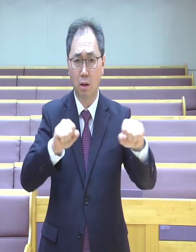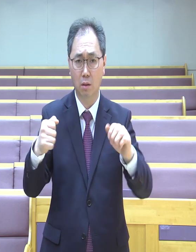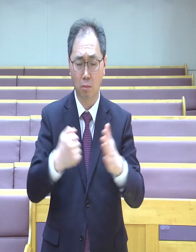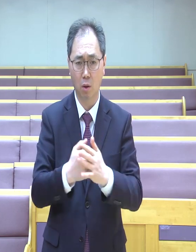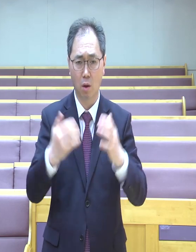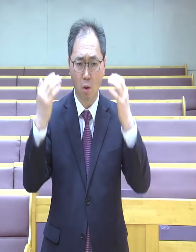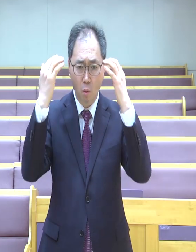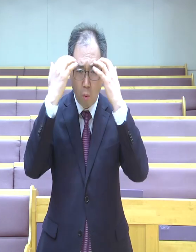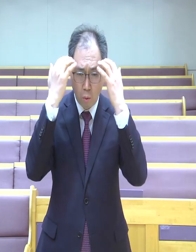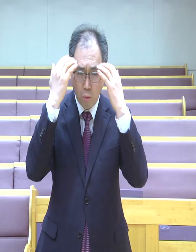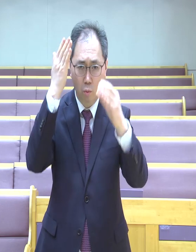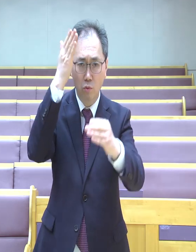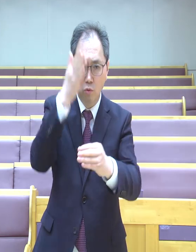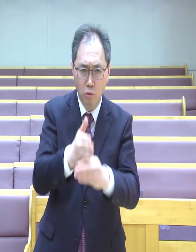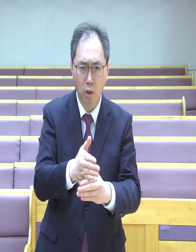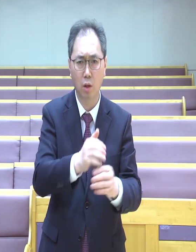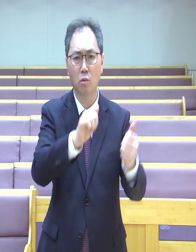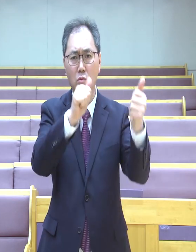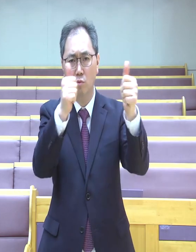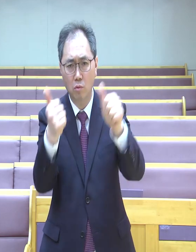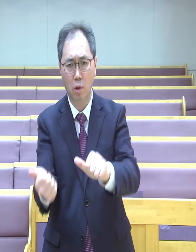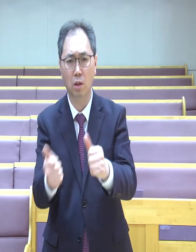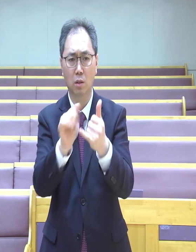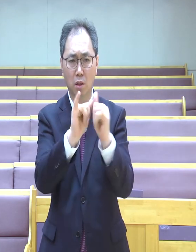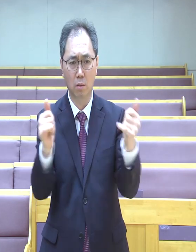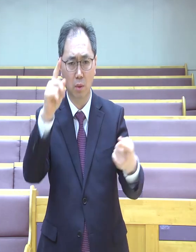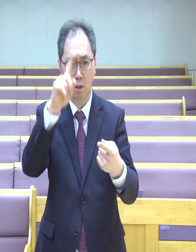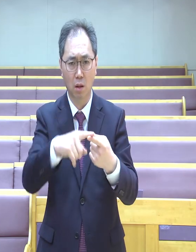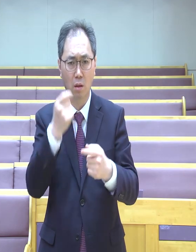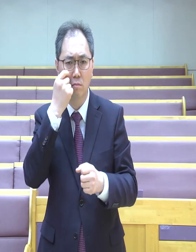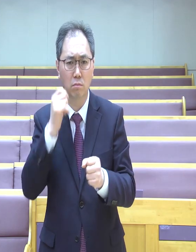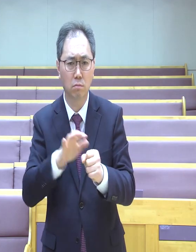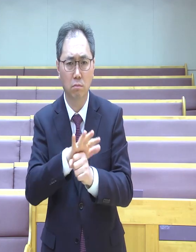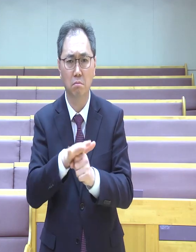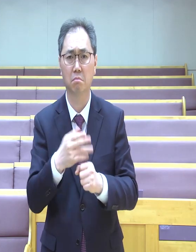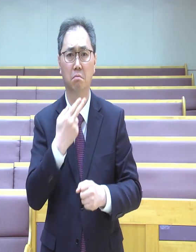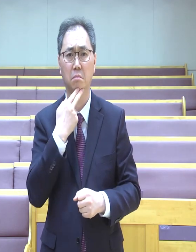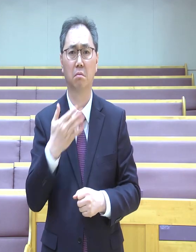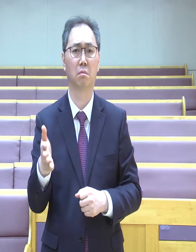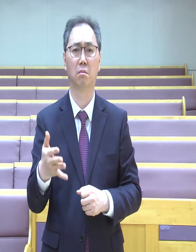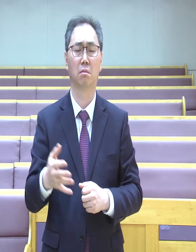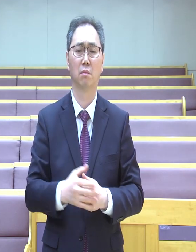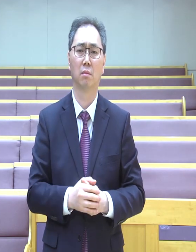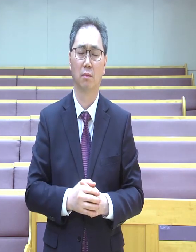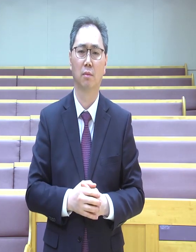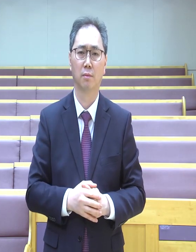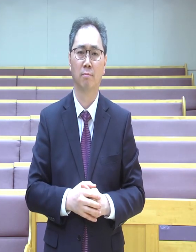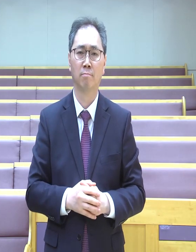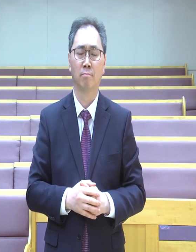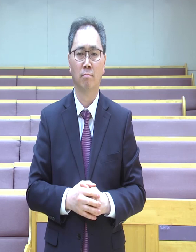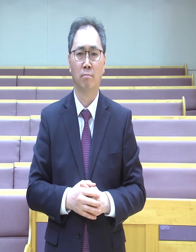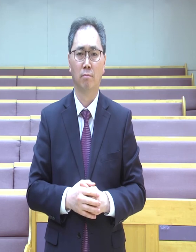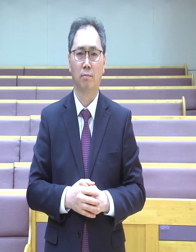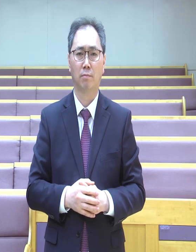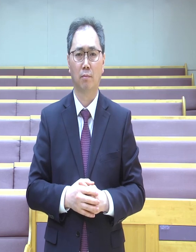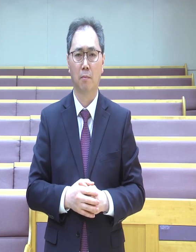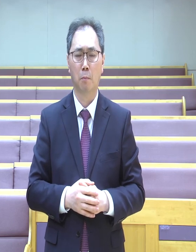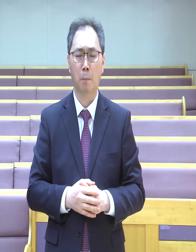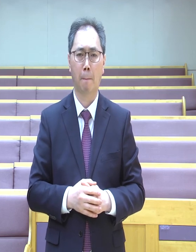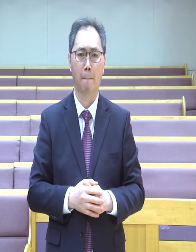대한 긍휼, 동정, 안타까움, 눈물 전혀 없었던 것입니다.